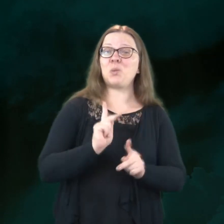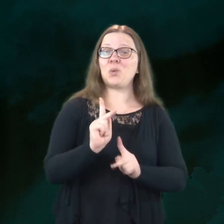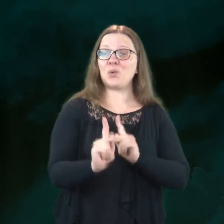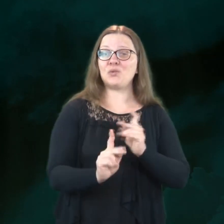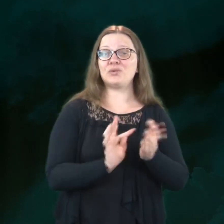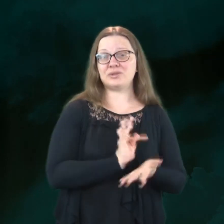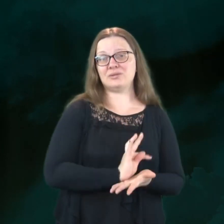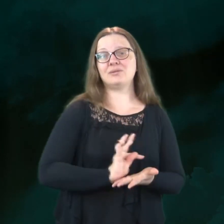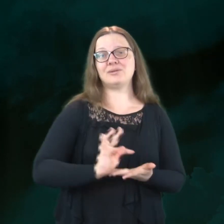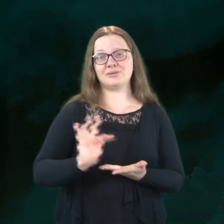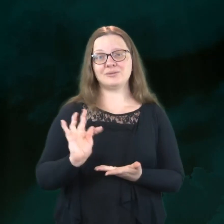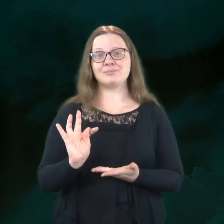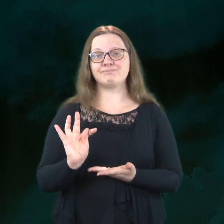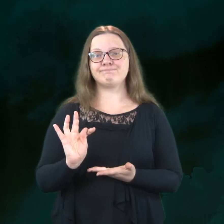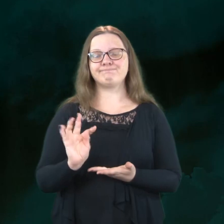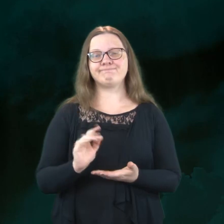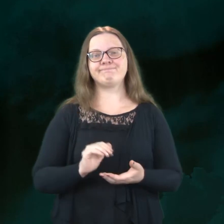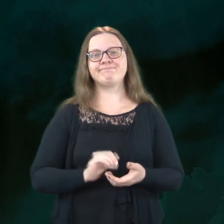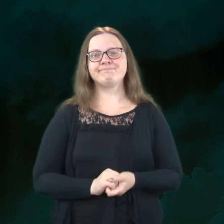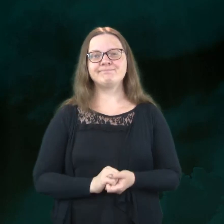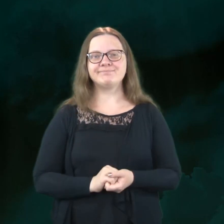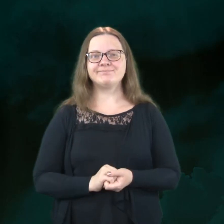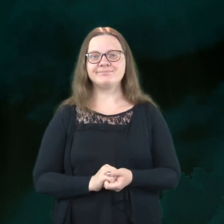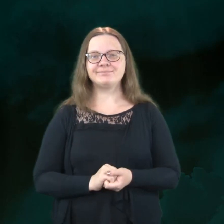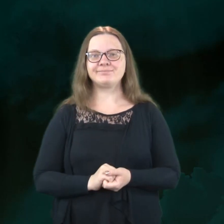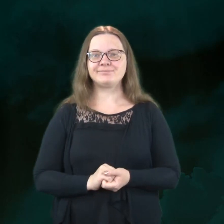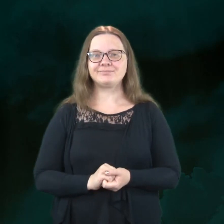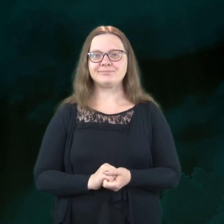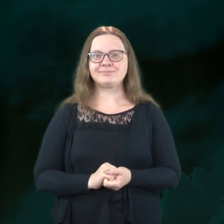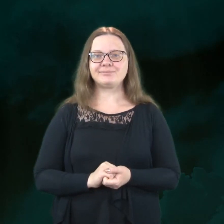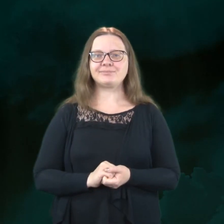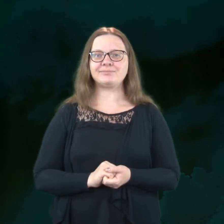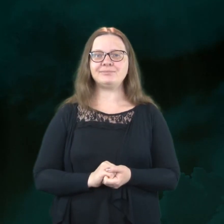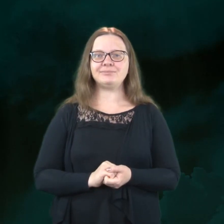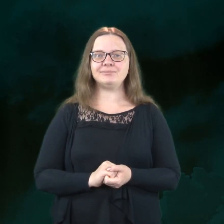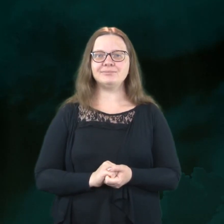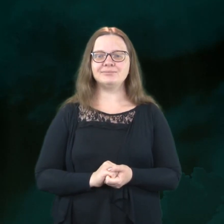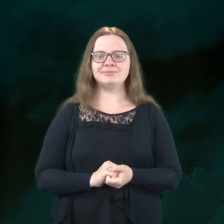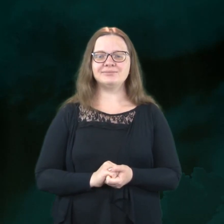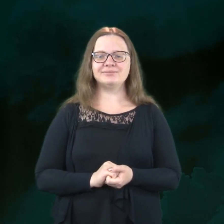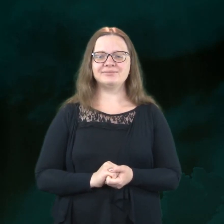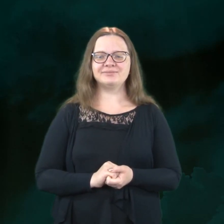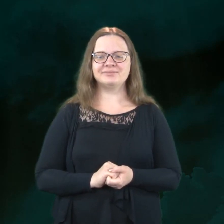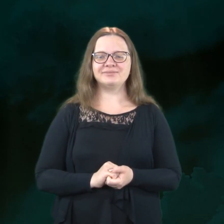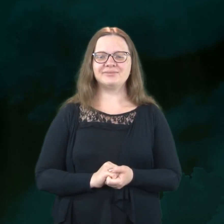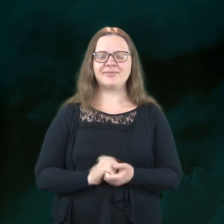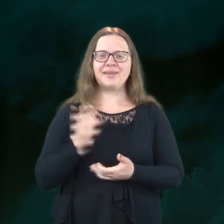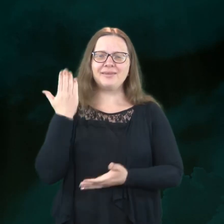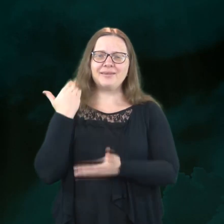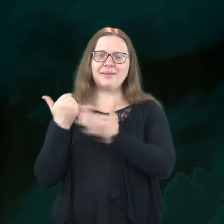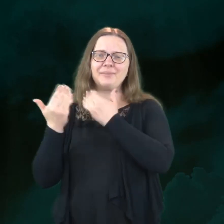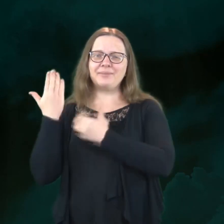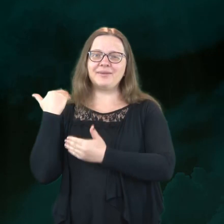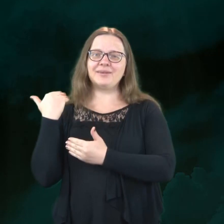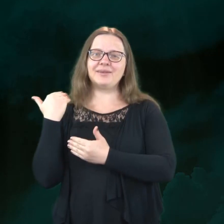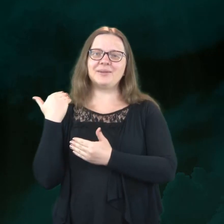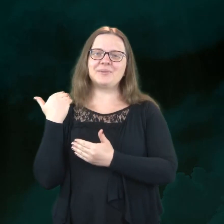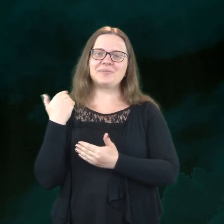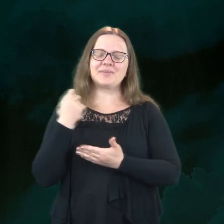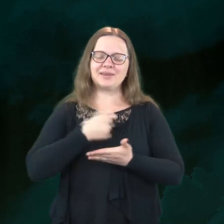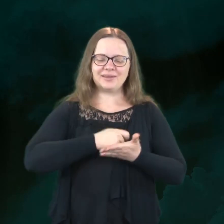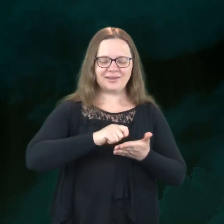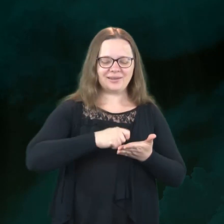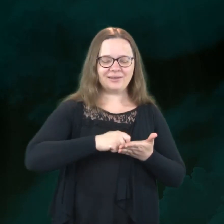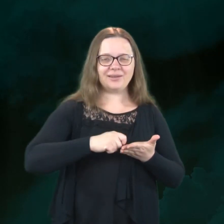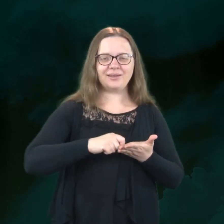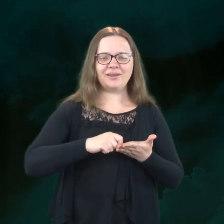O Paulo, para mim, eu muitas vezes, uma vez Iudeu escreveu para mim, Iudeu, você Pedro, será